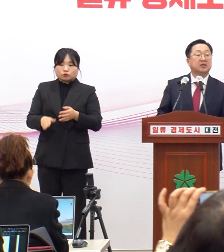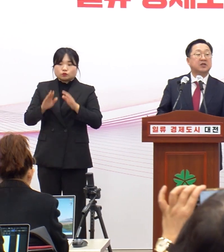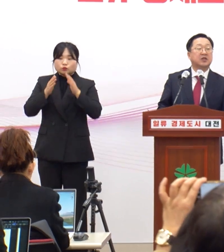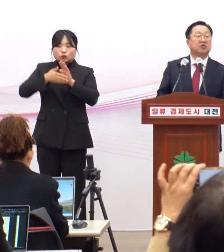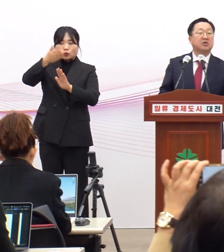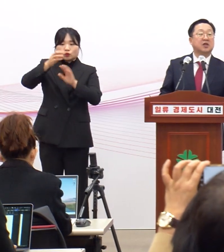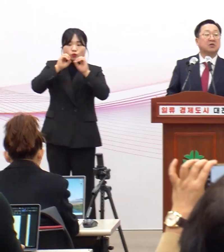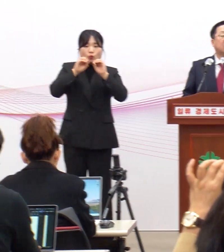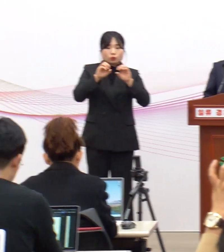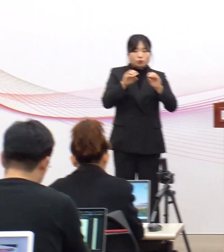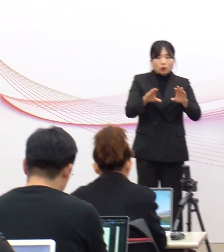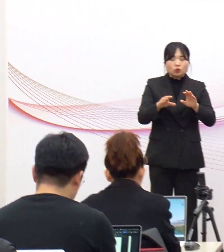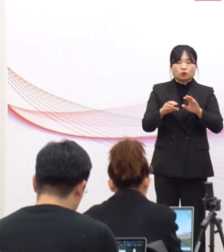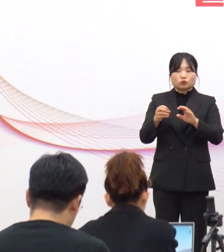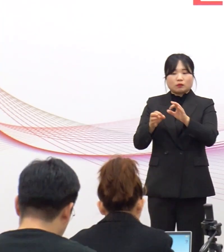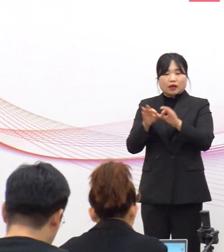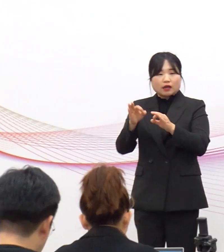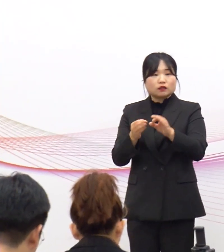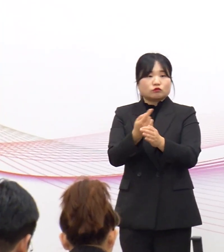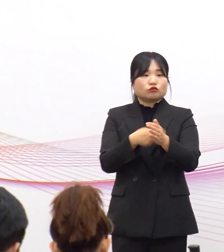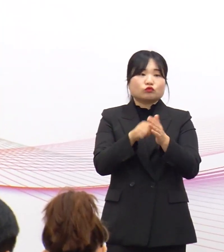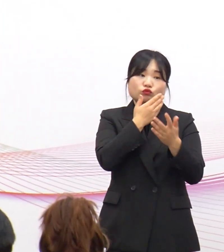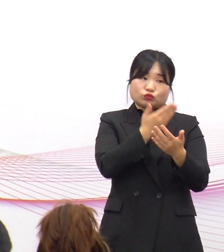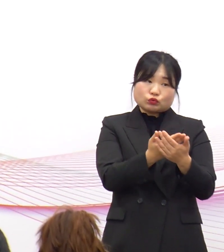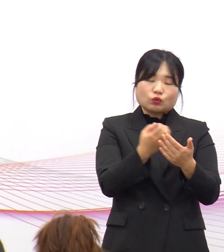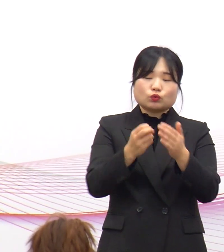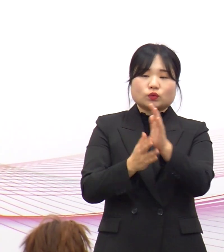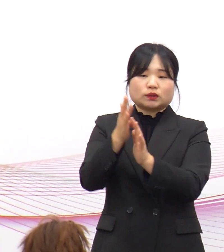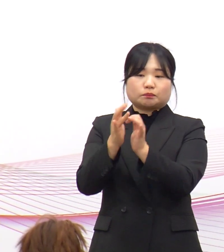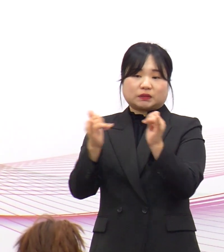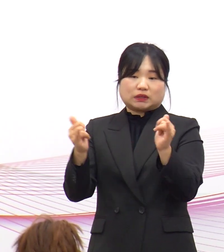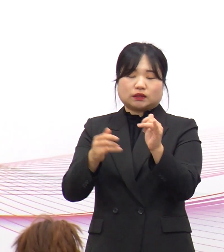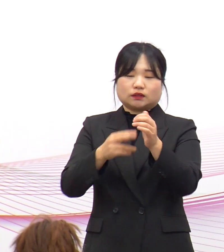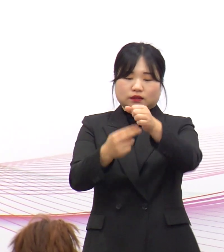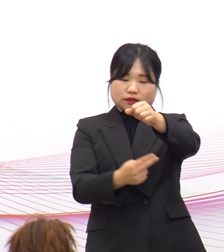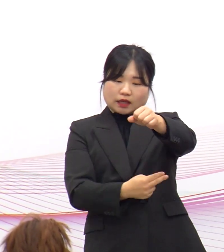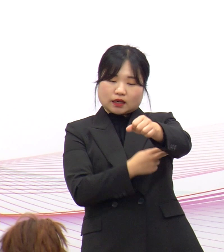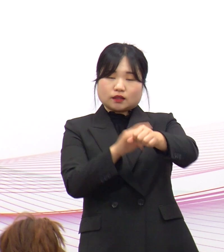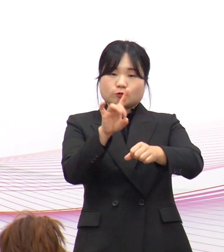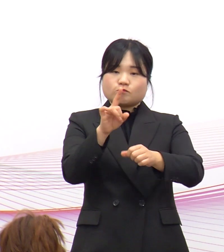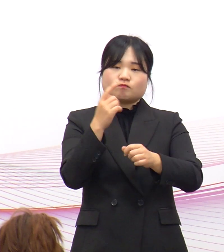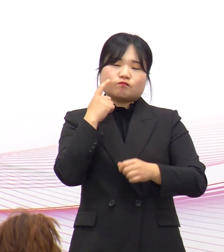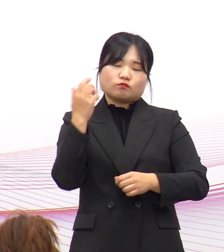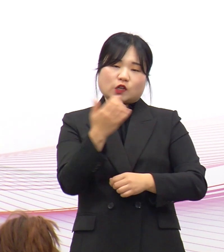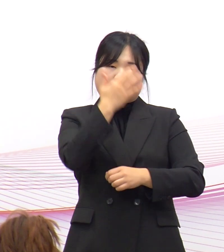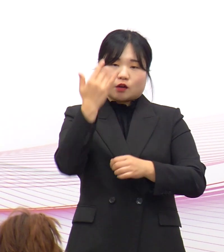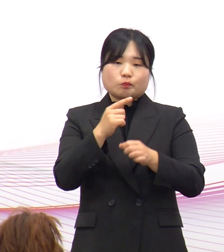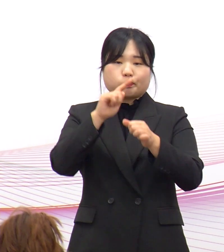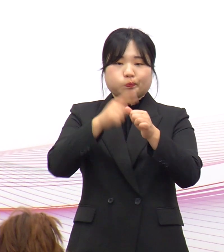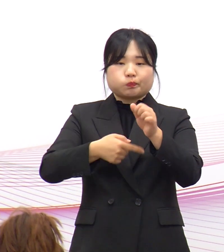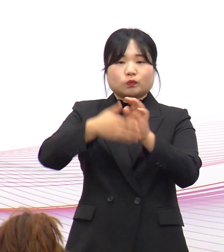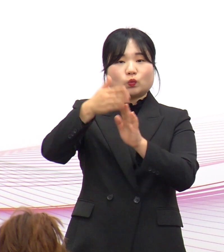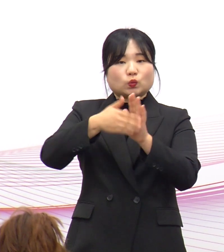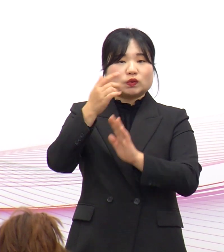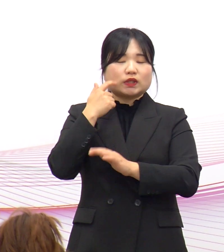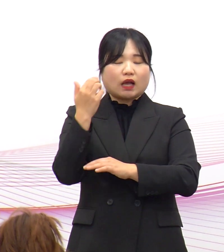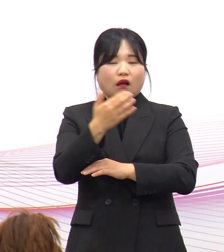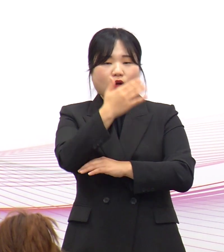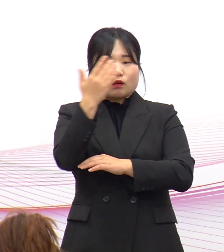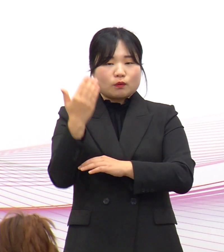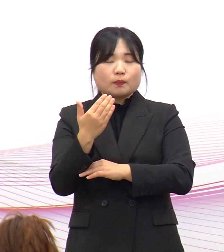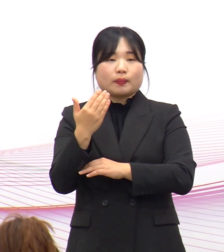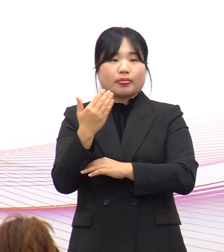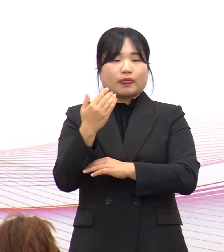마케팅을 위해서 되게 중요하고 또 시민들이 다리 하나도 좀 아름답게 해서 이 도시의 아름다움 하천을